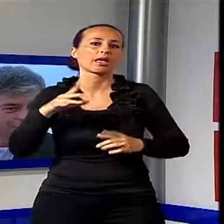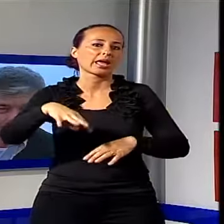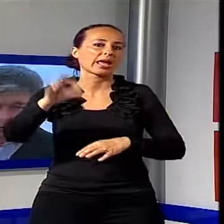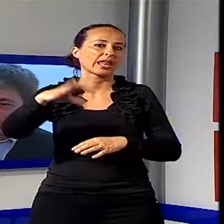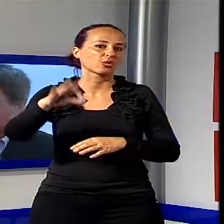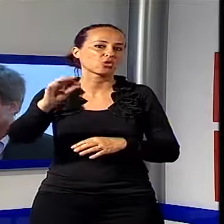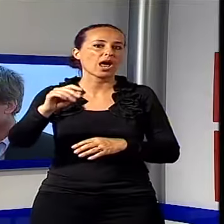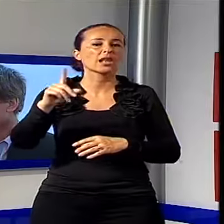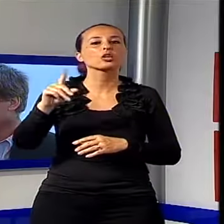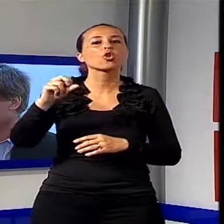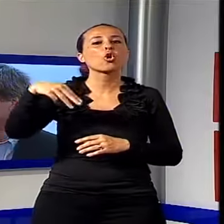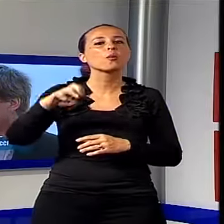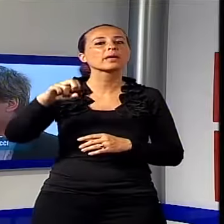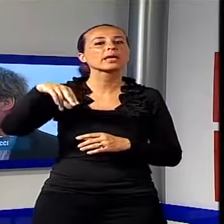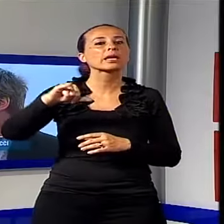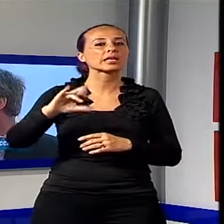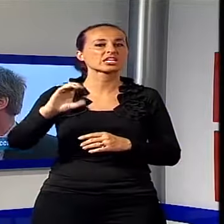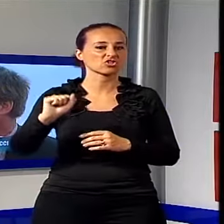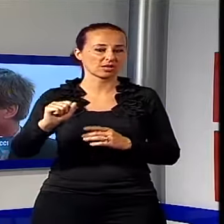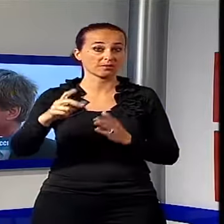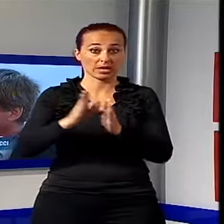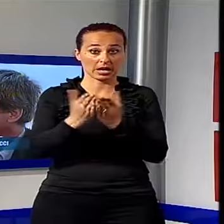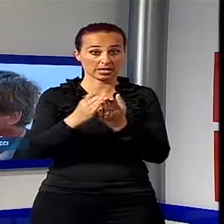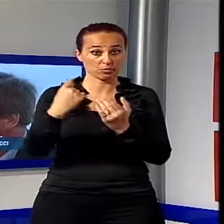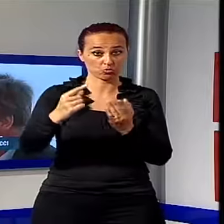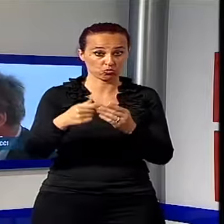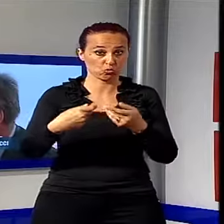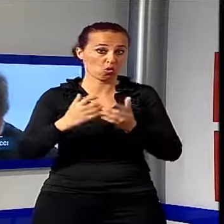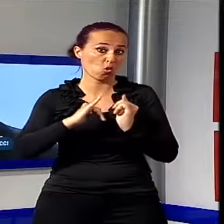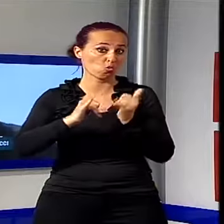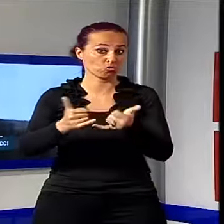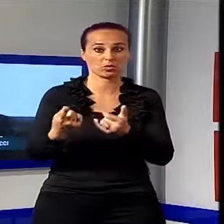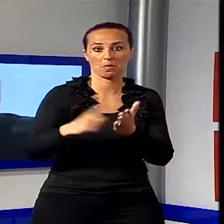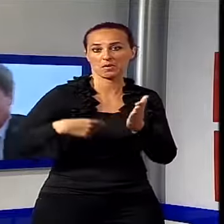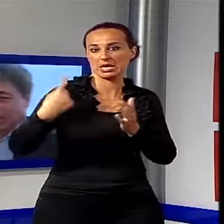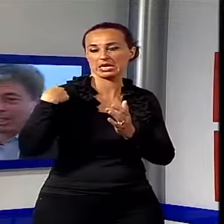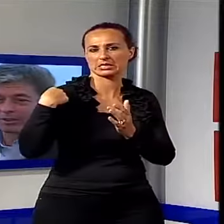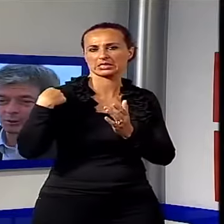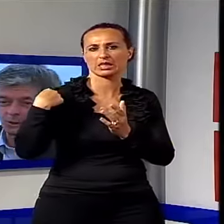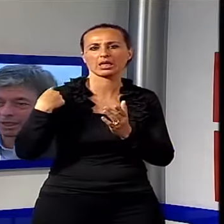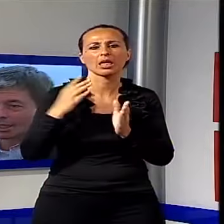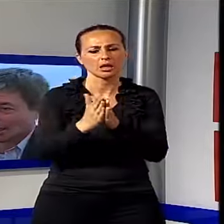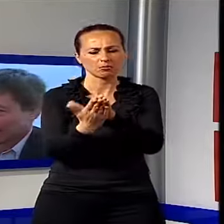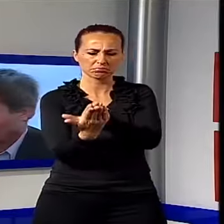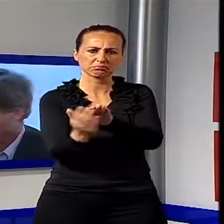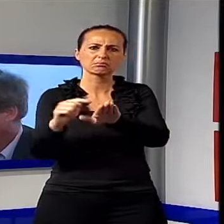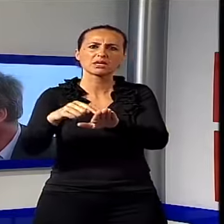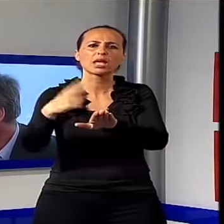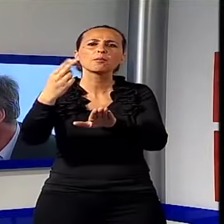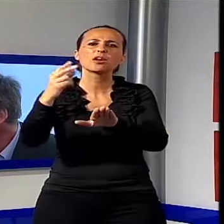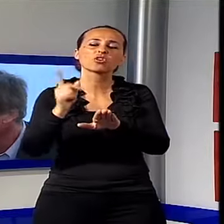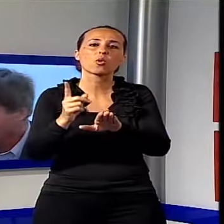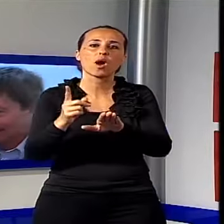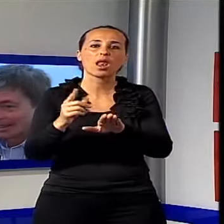Nel libro che ha pubblicato qualche mese fa ha scelto l'immagine di Angela Merkel e José Barroso visti da una ragazza